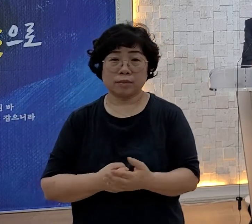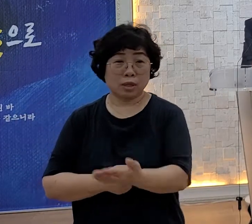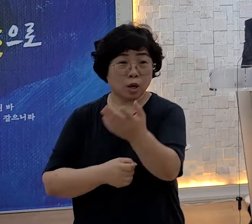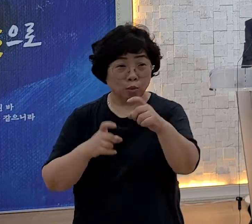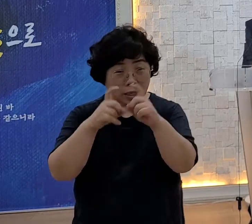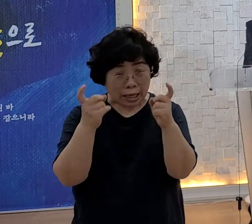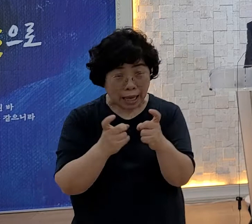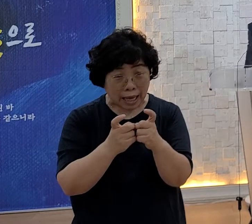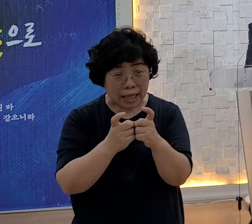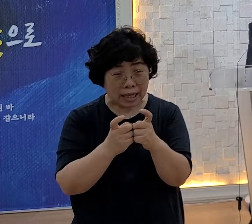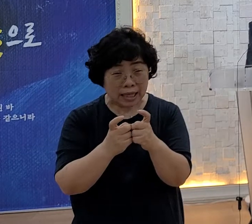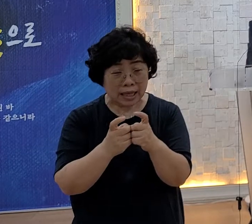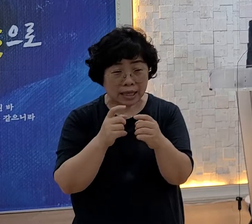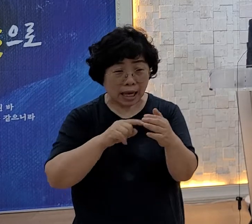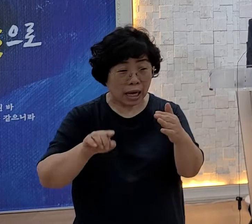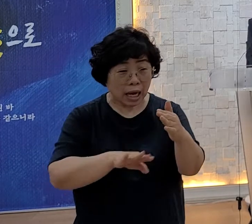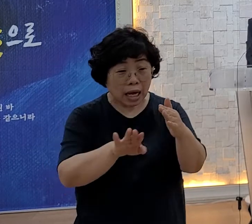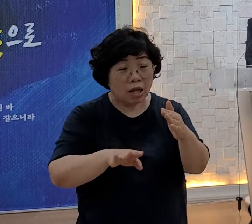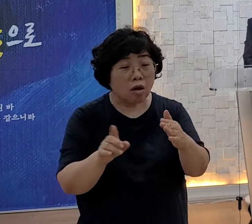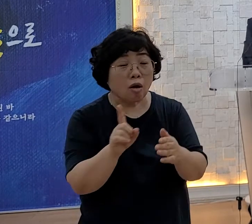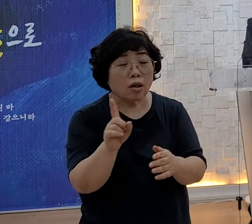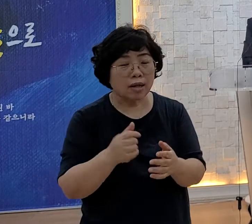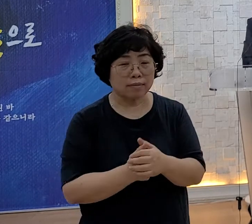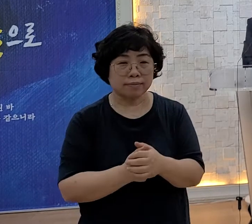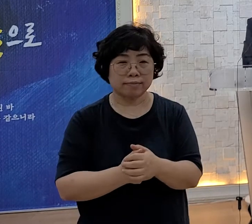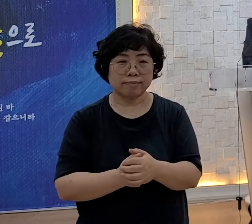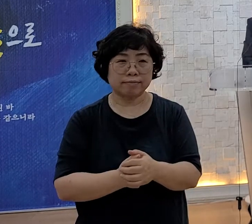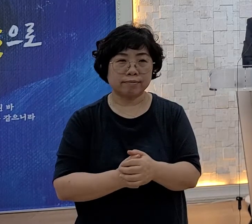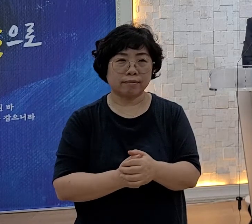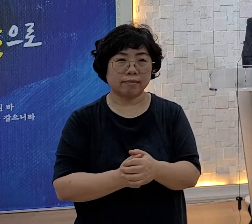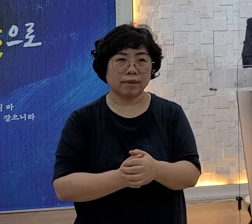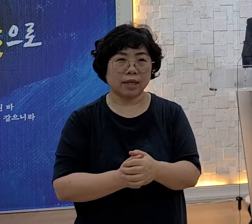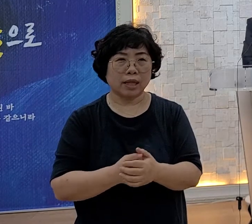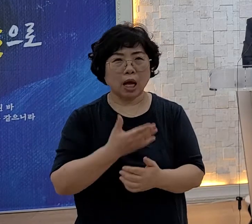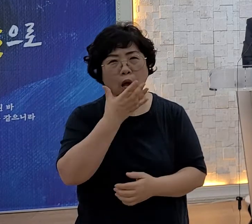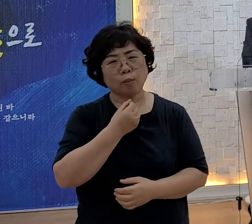행복도 또는 어떤 만족도를